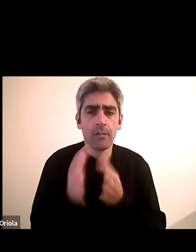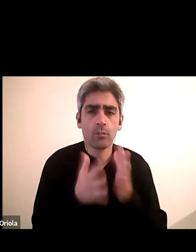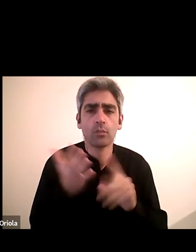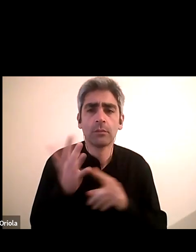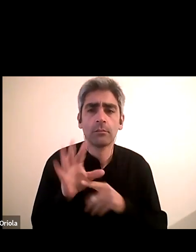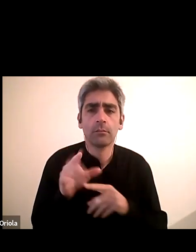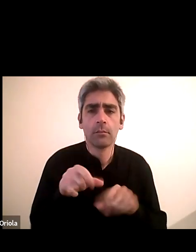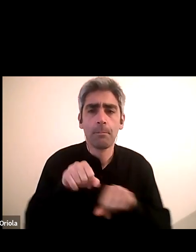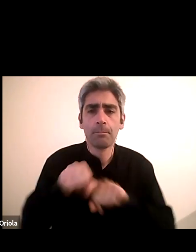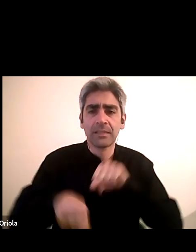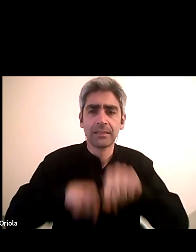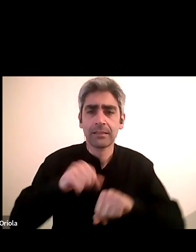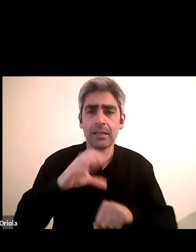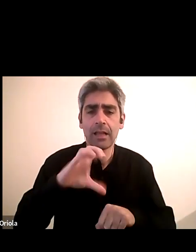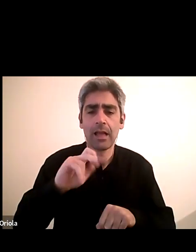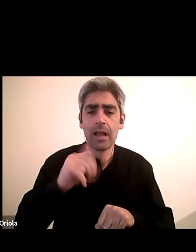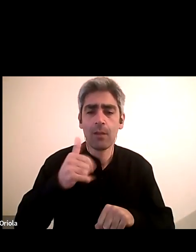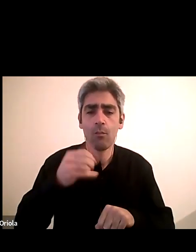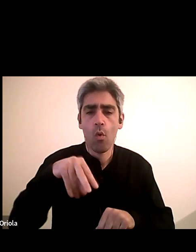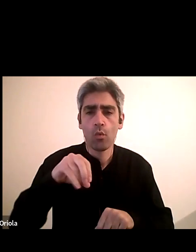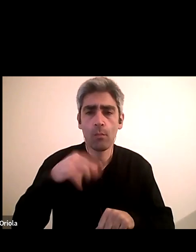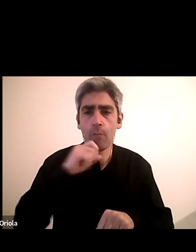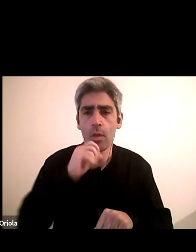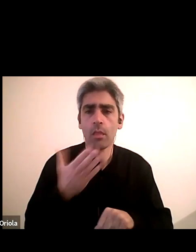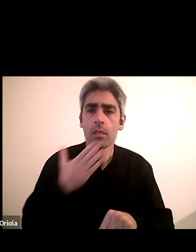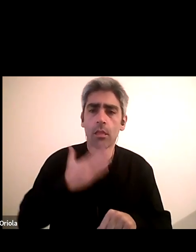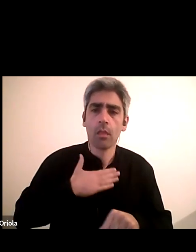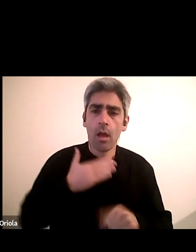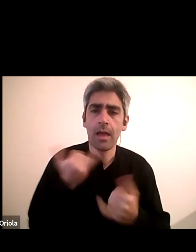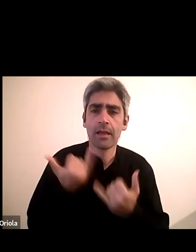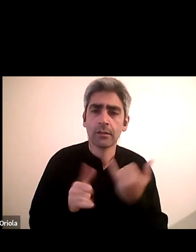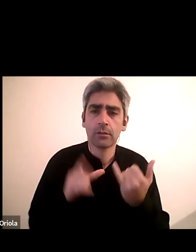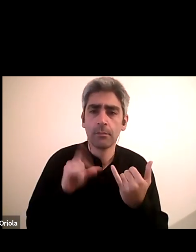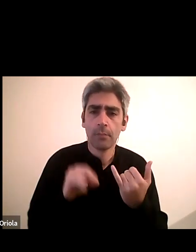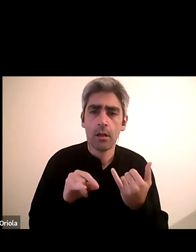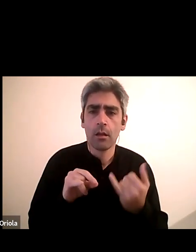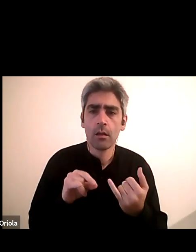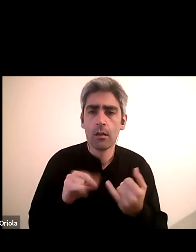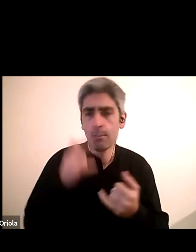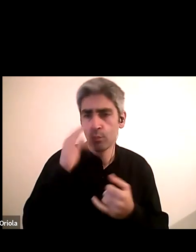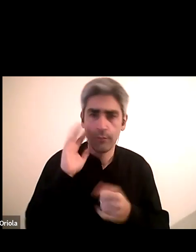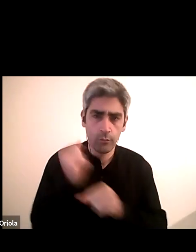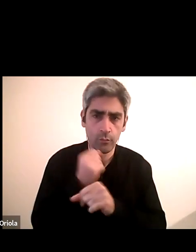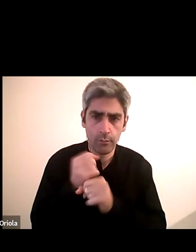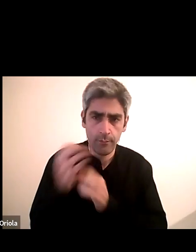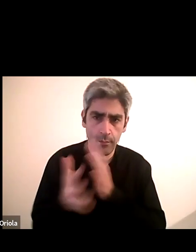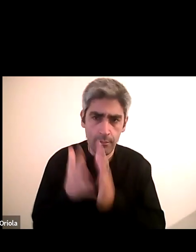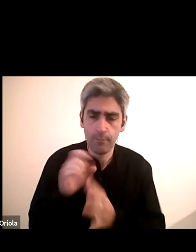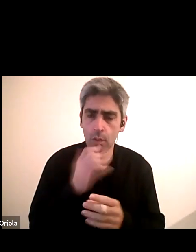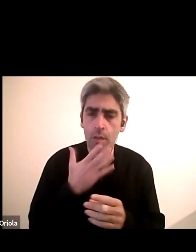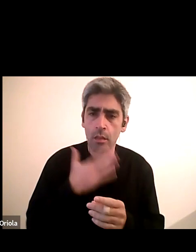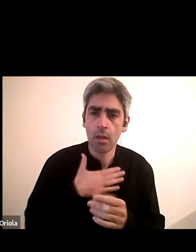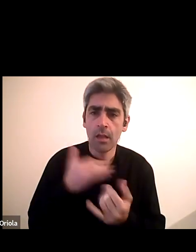o fabrico de bicicletas de carbono pode trazer riscos também para os trabalhadores que no fabrico, pode trazer